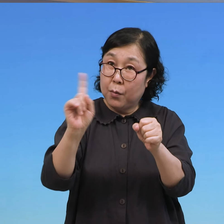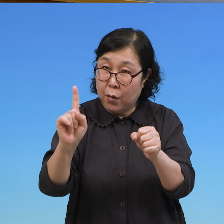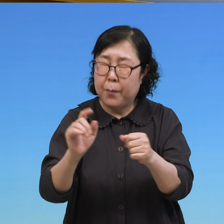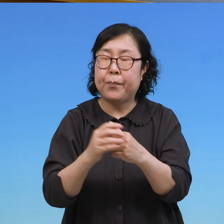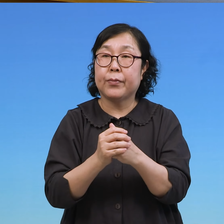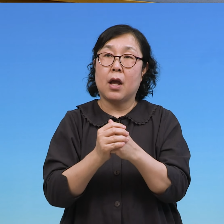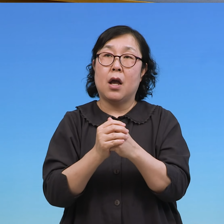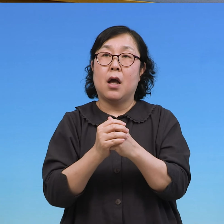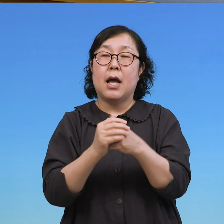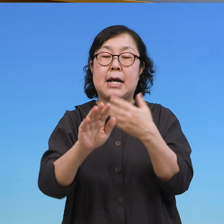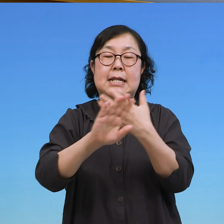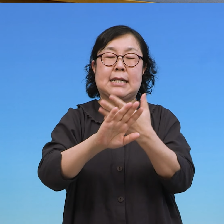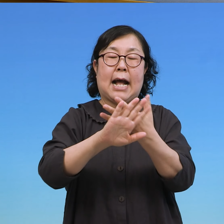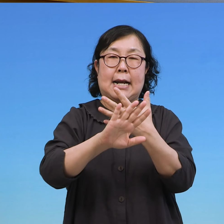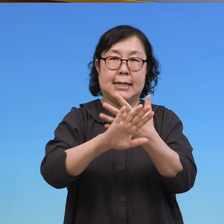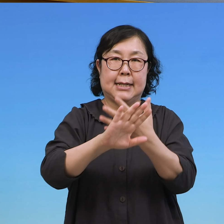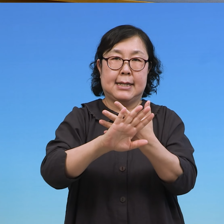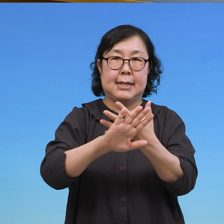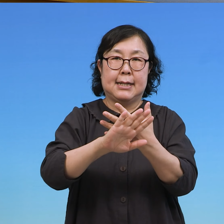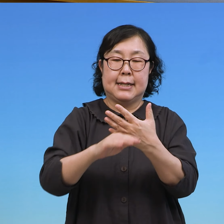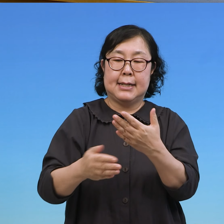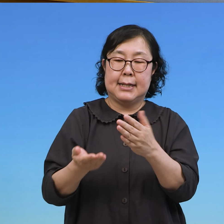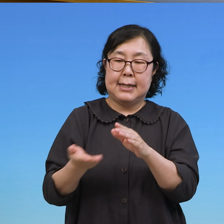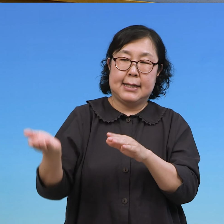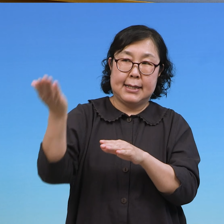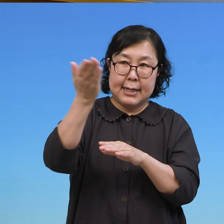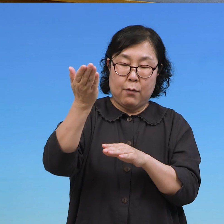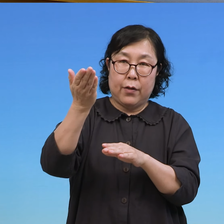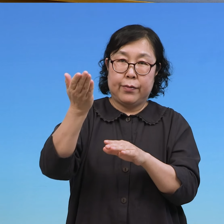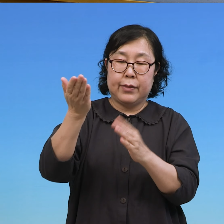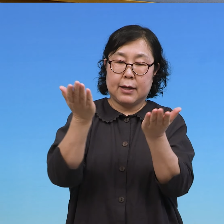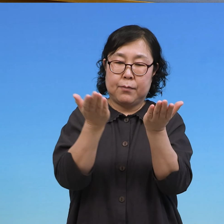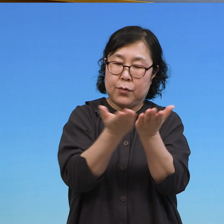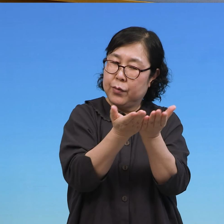또 다른 차원의 기쁨을 맛보는 것이 목표가 되는 겁니다.